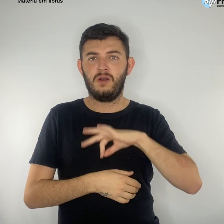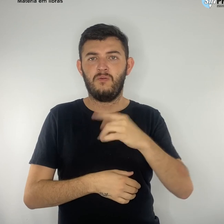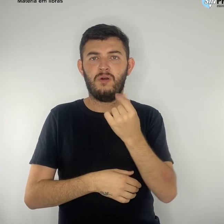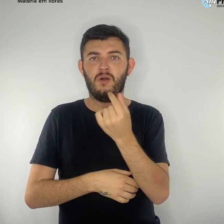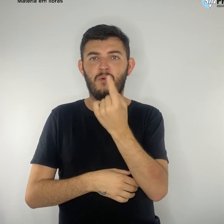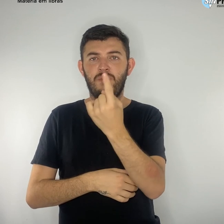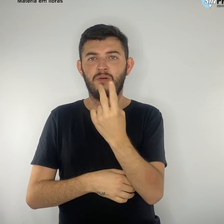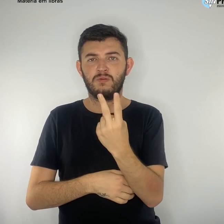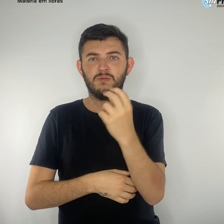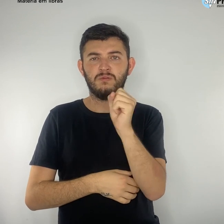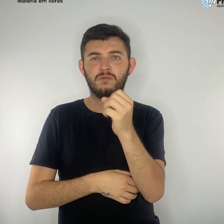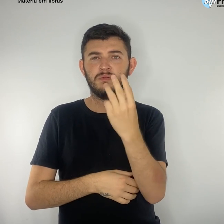1.283 contra R$